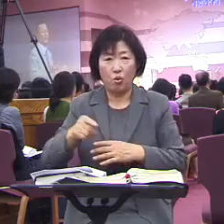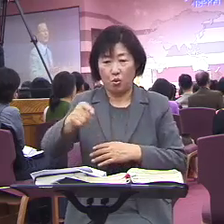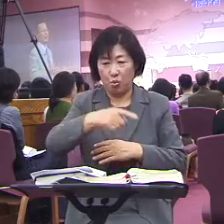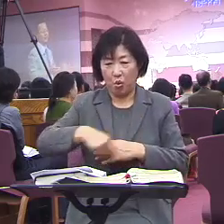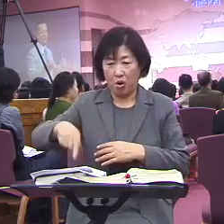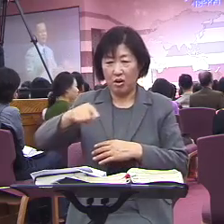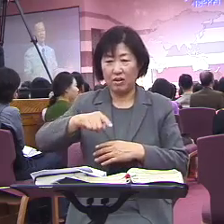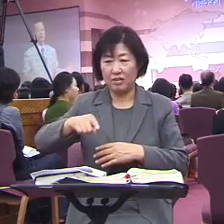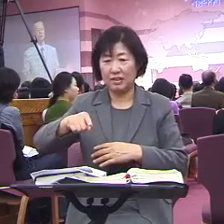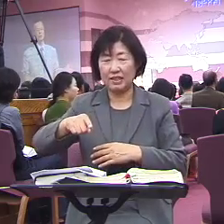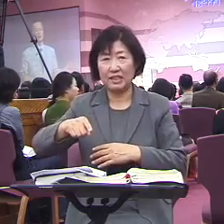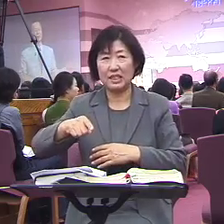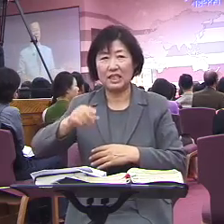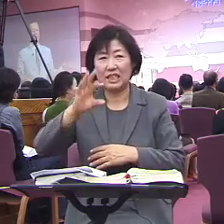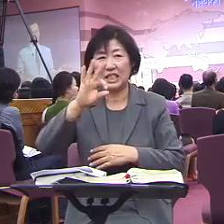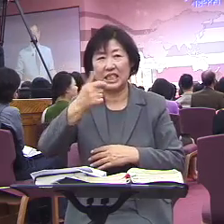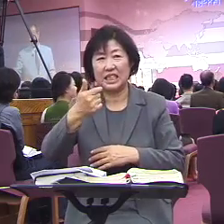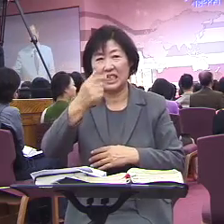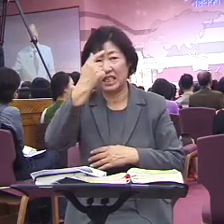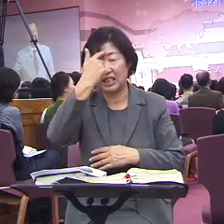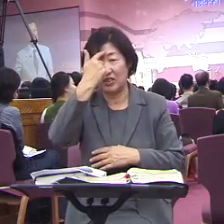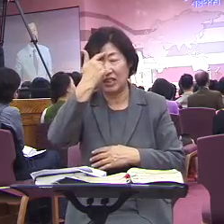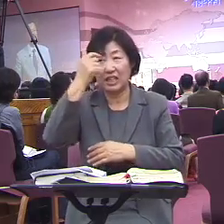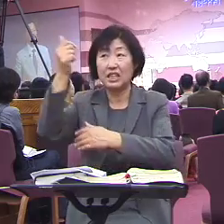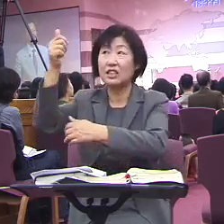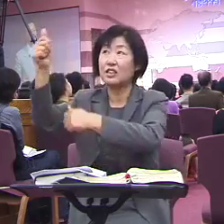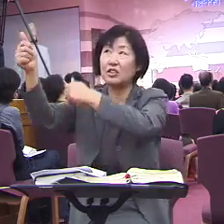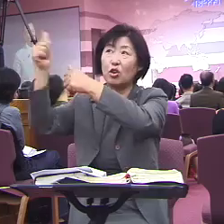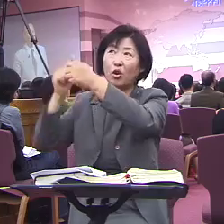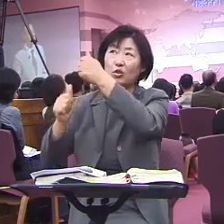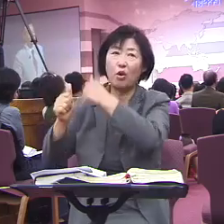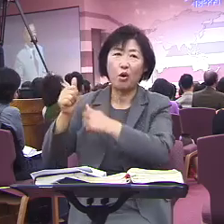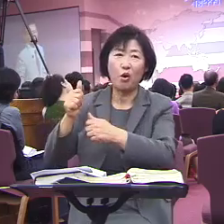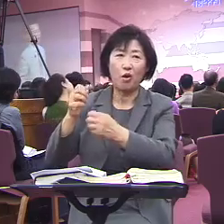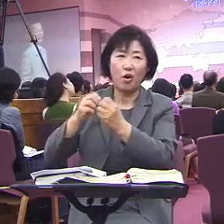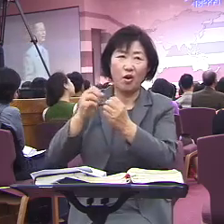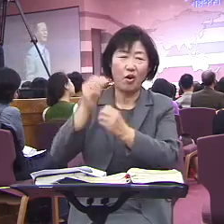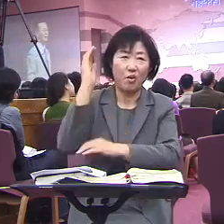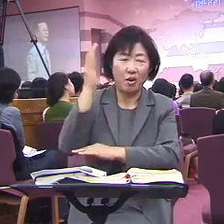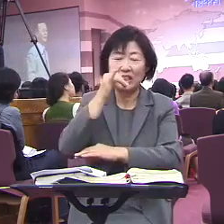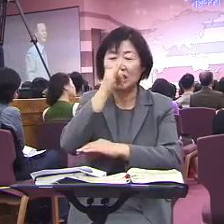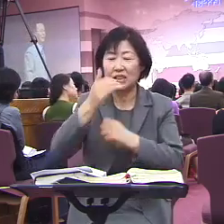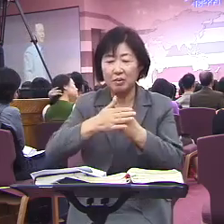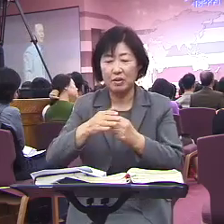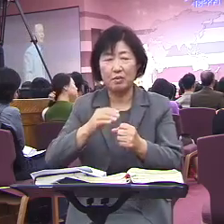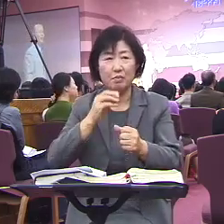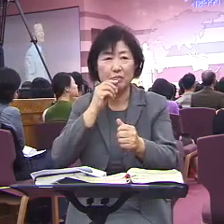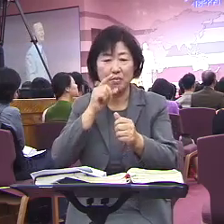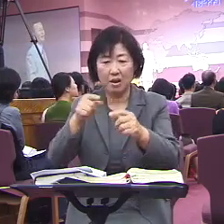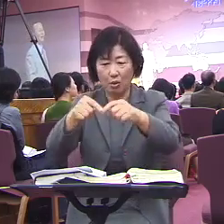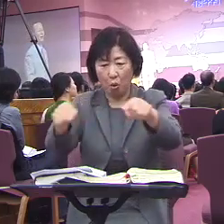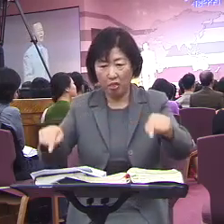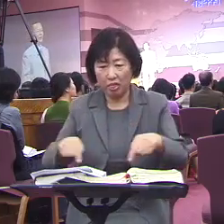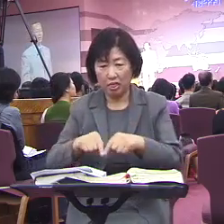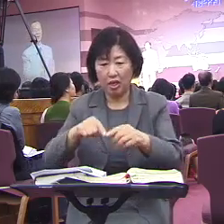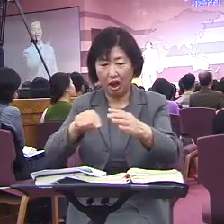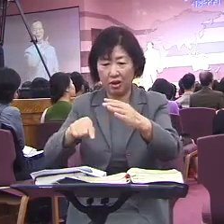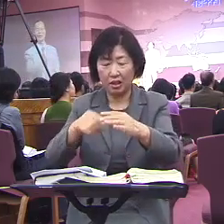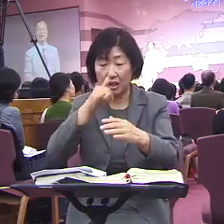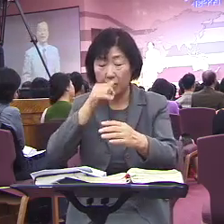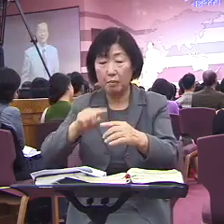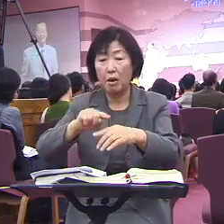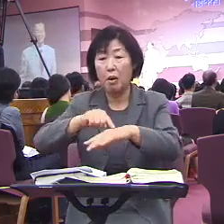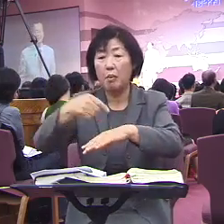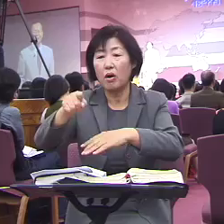와서 잡아갔다. 이 전설을 들려줍니다. 너 여기서 나오면 안 돼. 하면서 이 하인이 어떻게 했겠다. 그러면서 이제